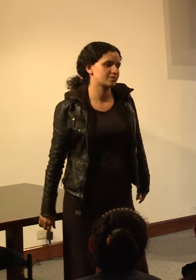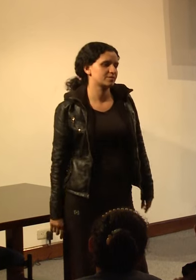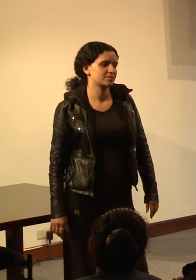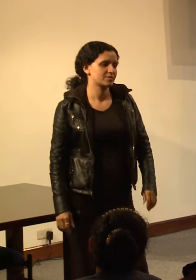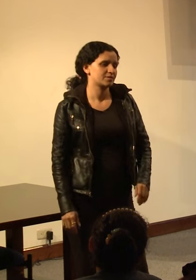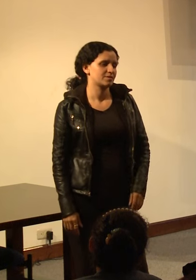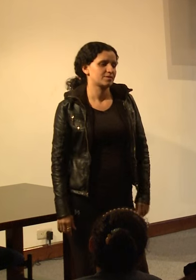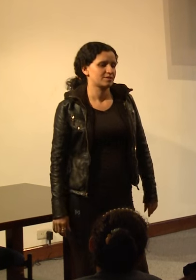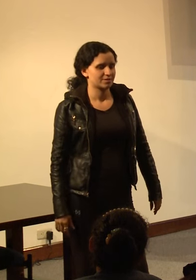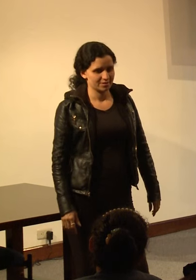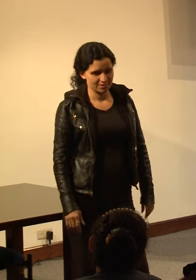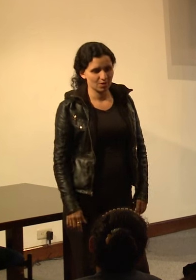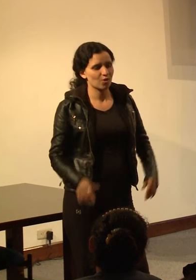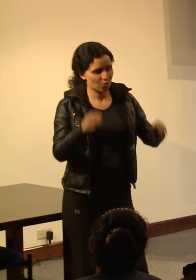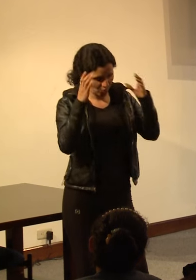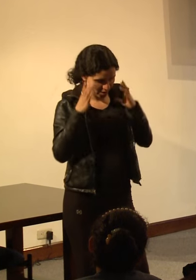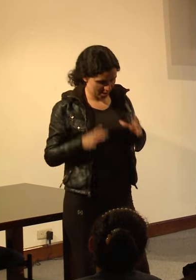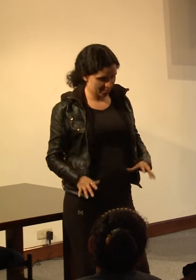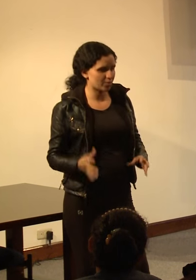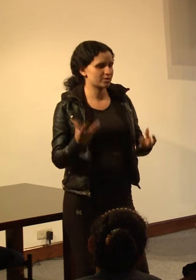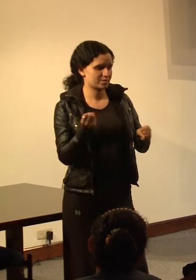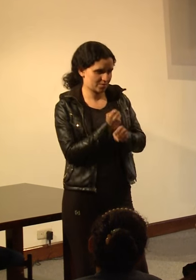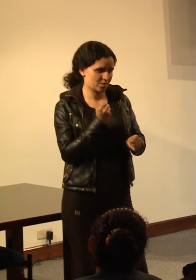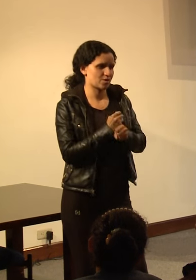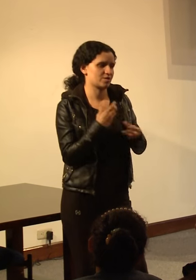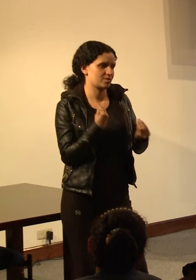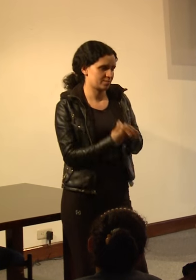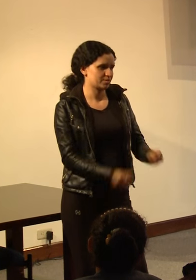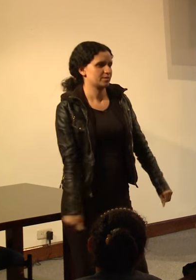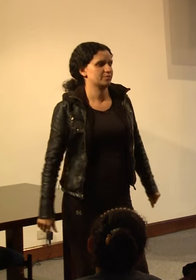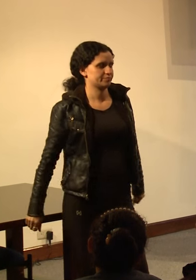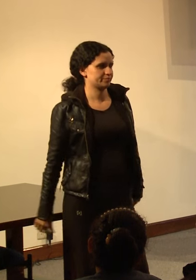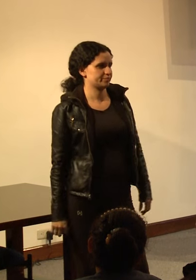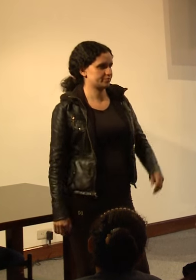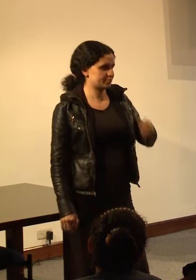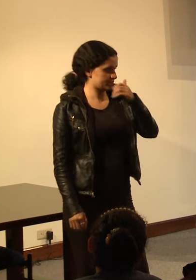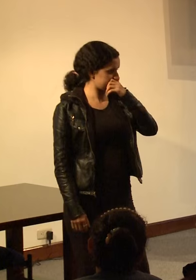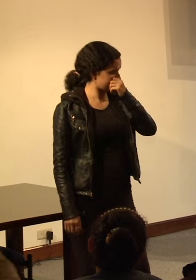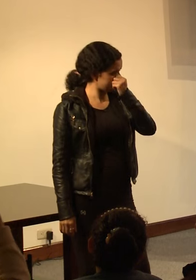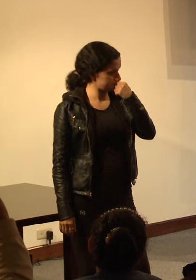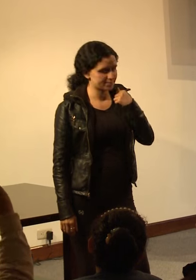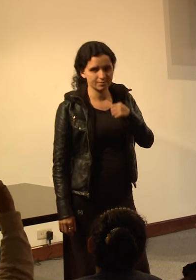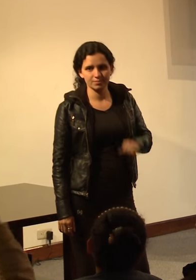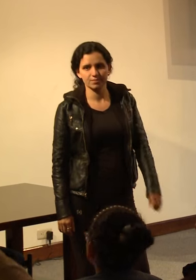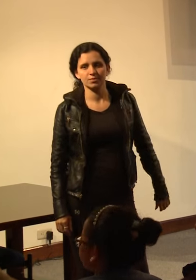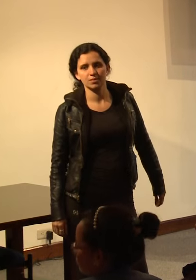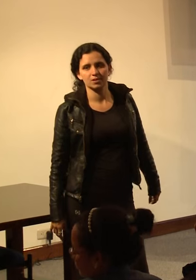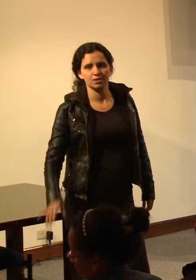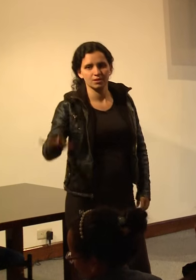Y voy a hacer así algo. No, mentiras. ¿Alguien quiere decir algo?